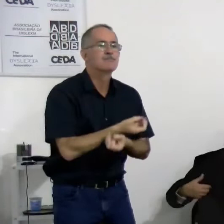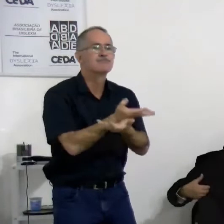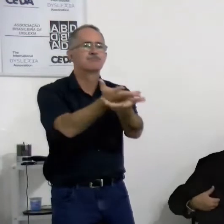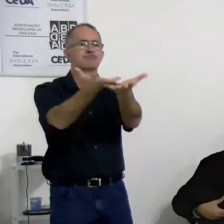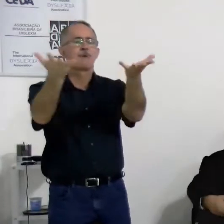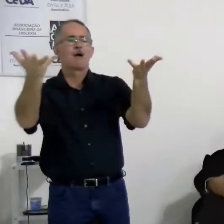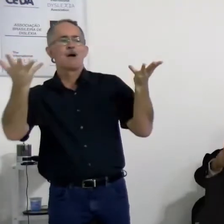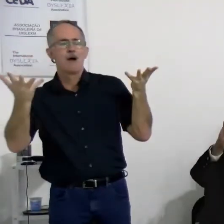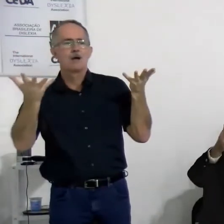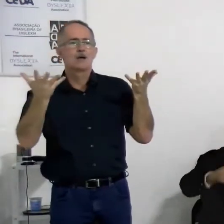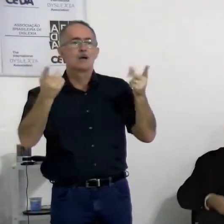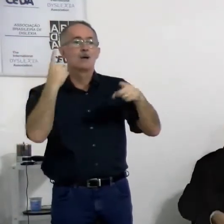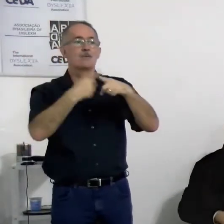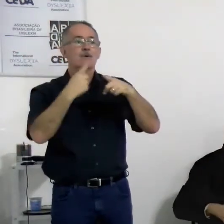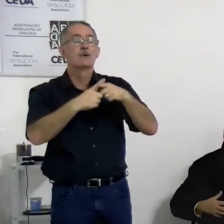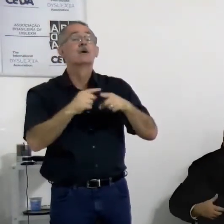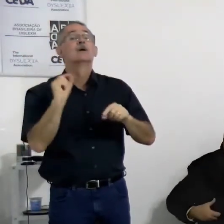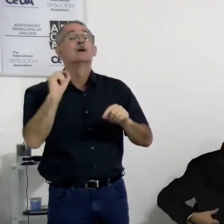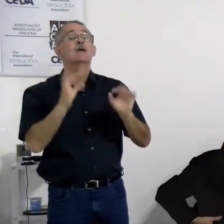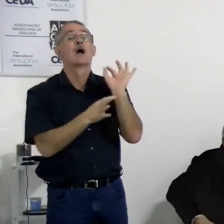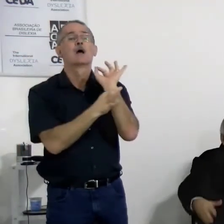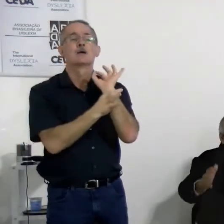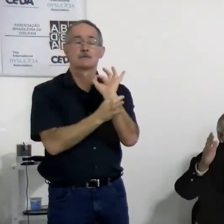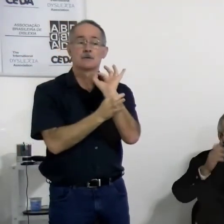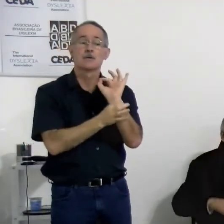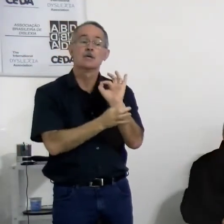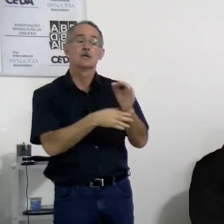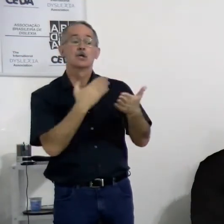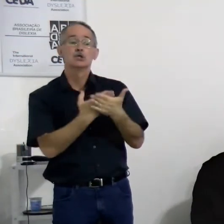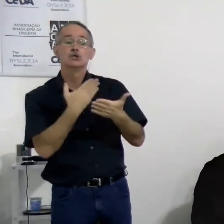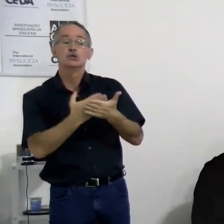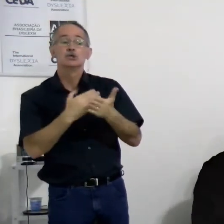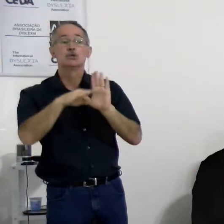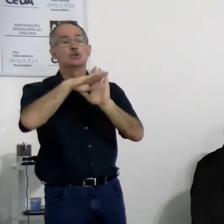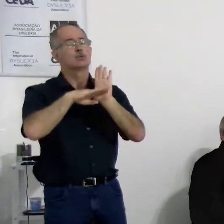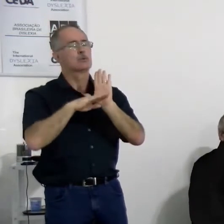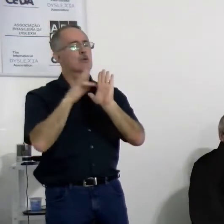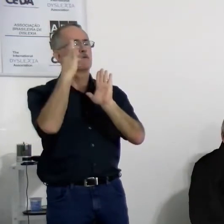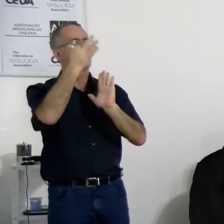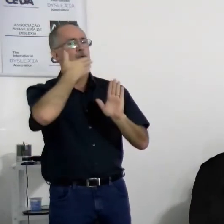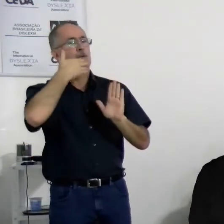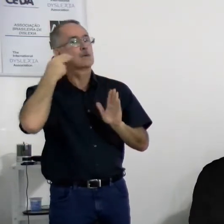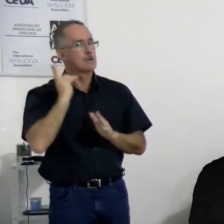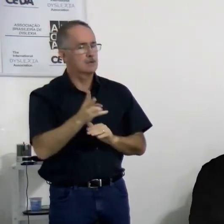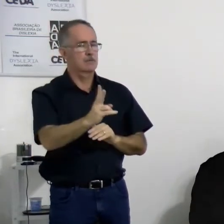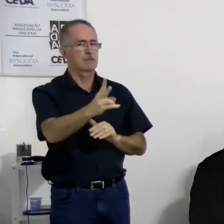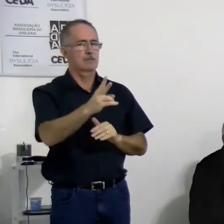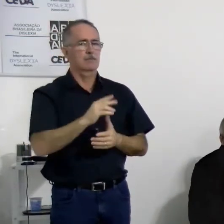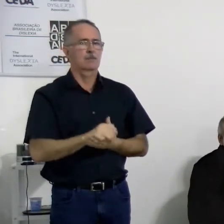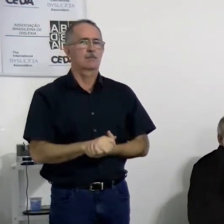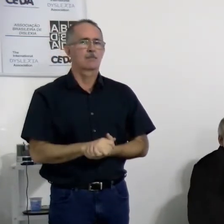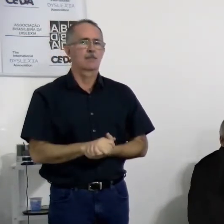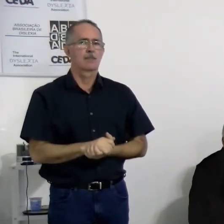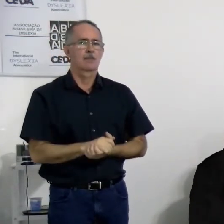colaboração, porque isso garante que o programa de estudos vai ter um bom futuro, vai ter continuidade.